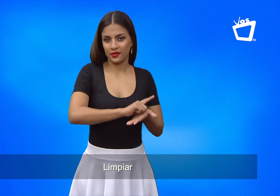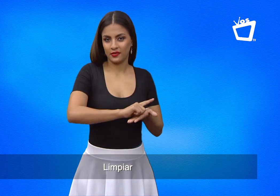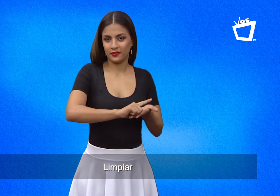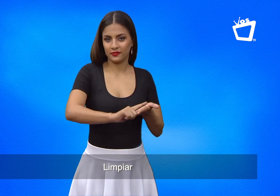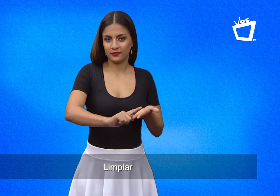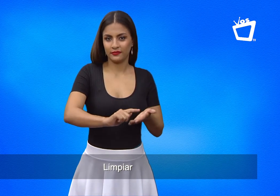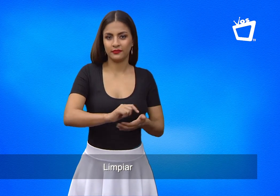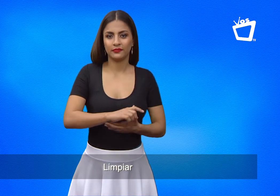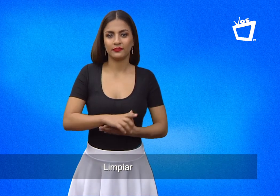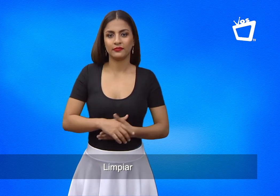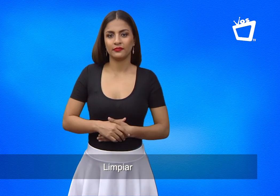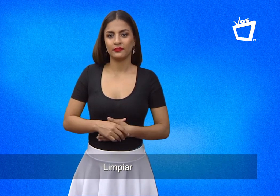Limpiar.